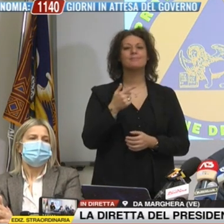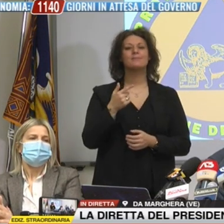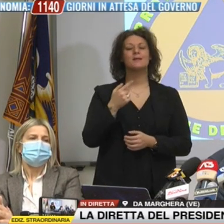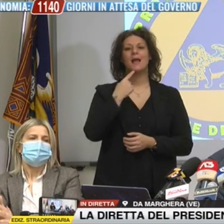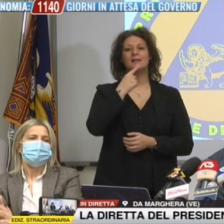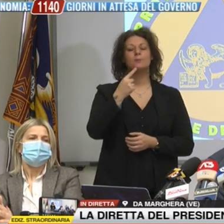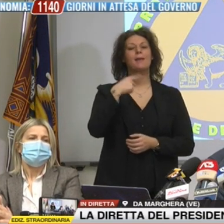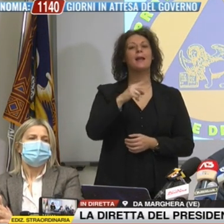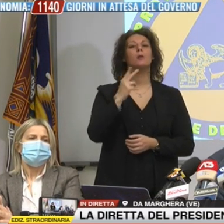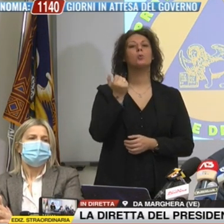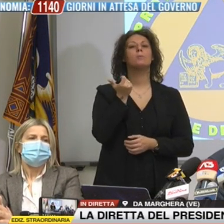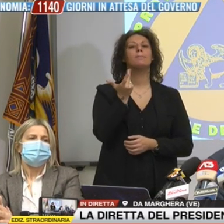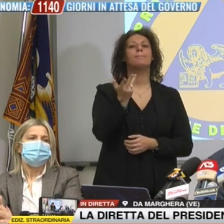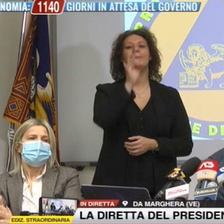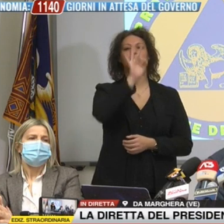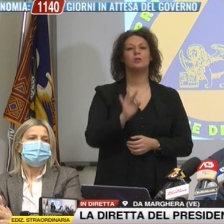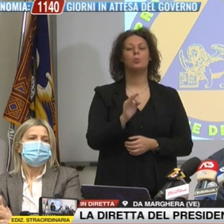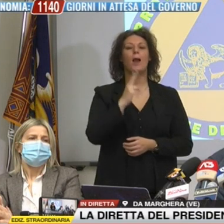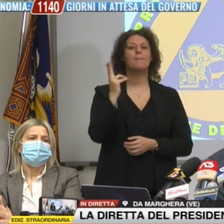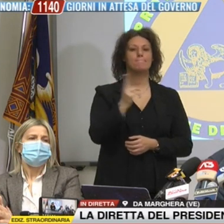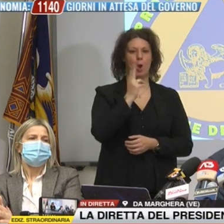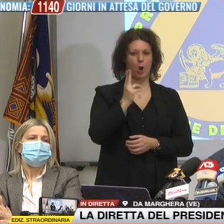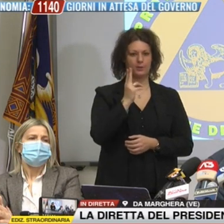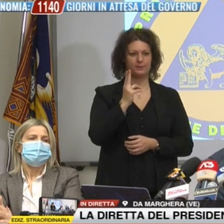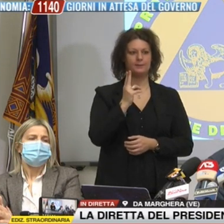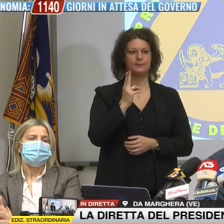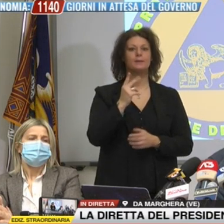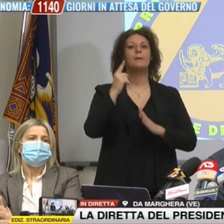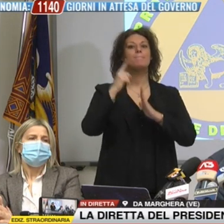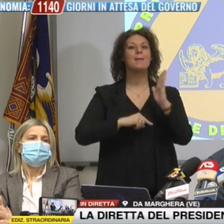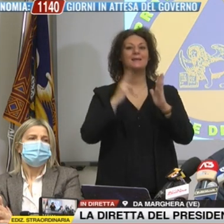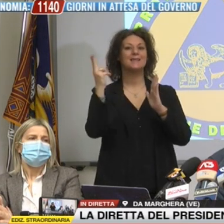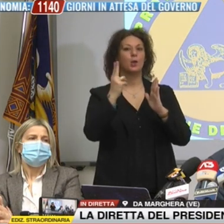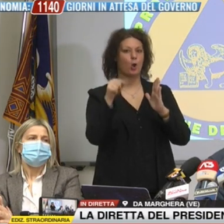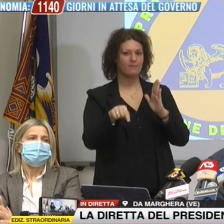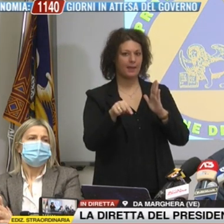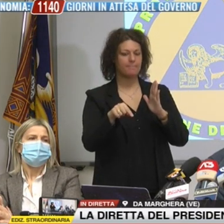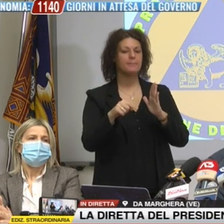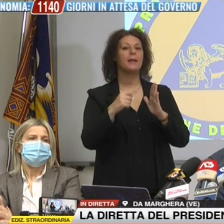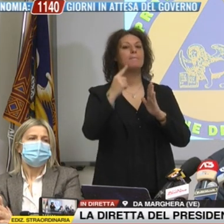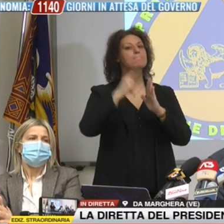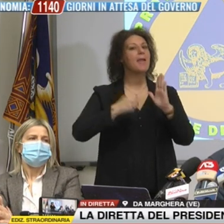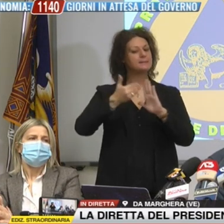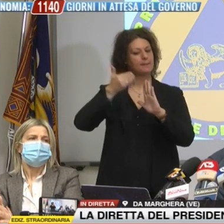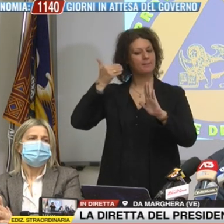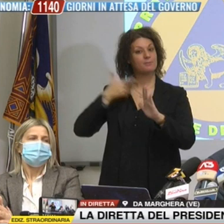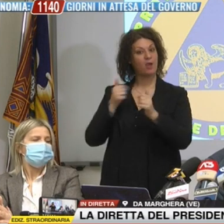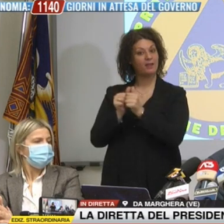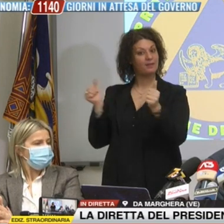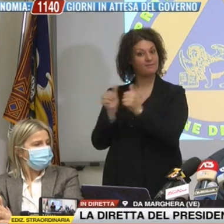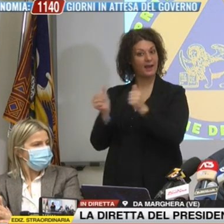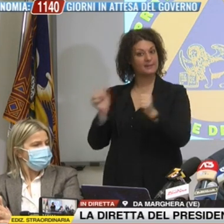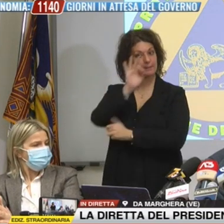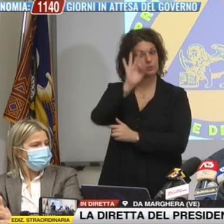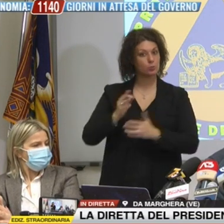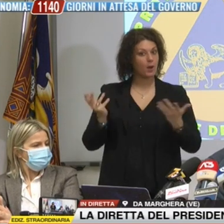della mortalità intorno al 50% in terapia intensiva, ci sono delle differenze rispetto ad allora, in più o in meno? Allora,